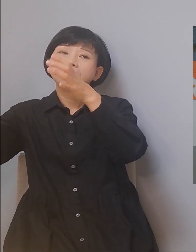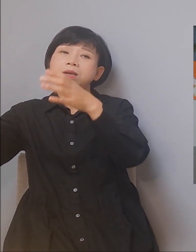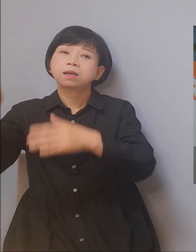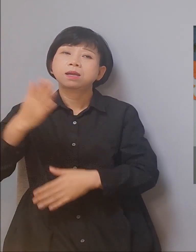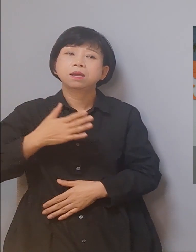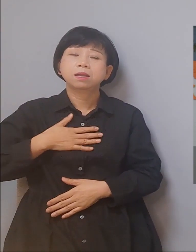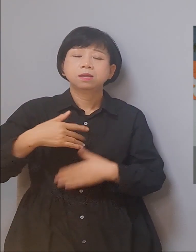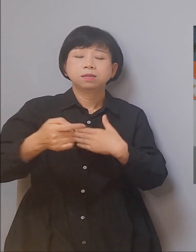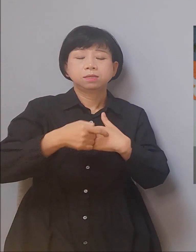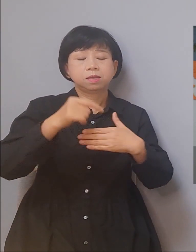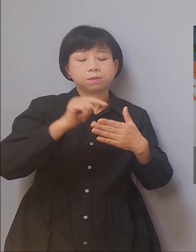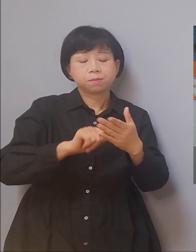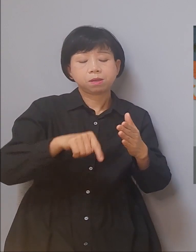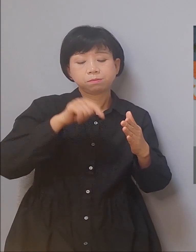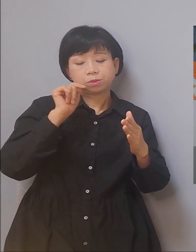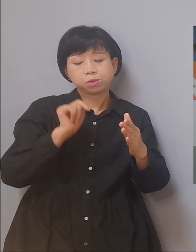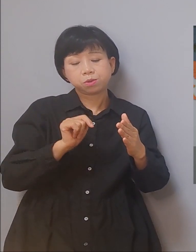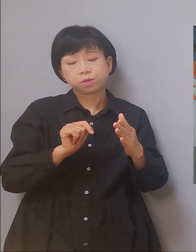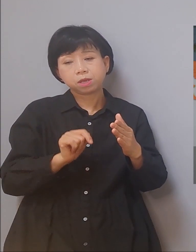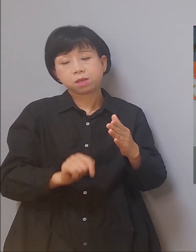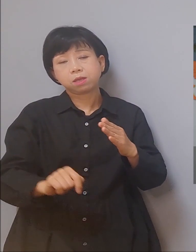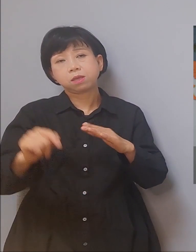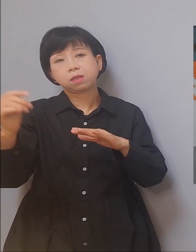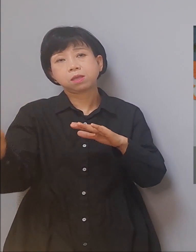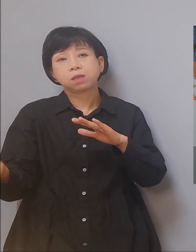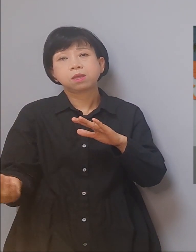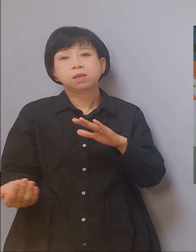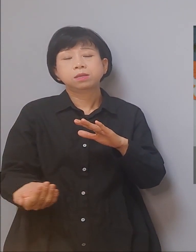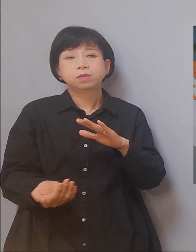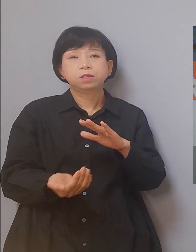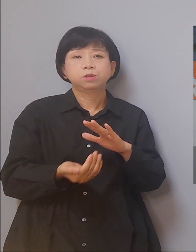하늘나라. 내 맘속에